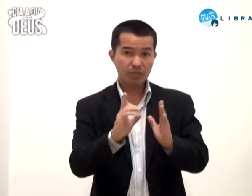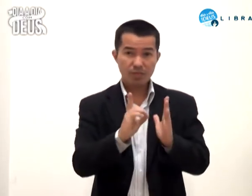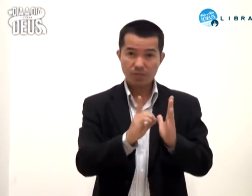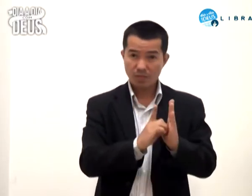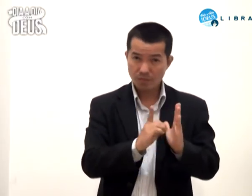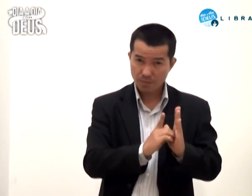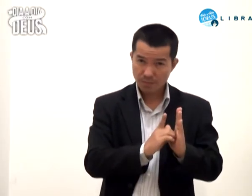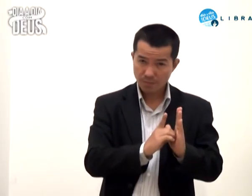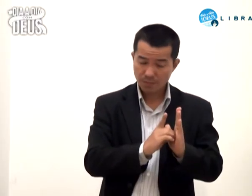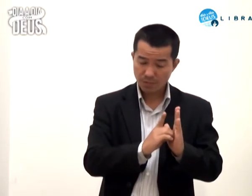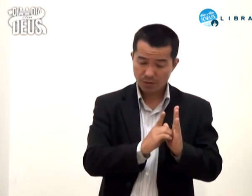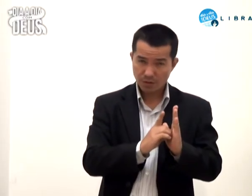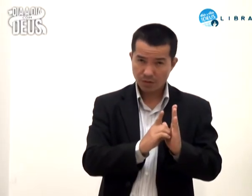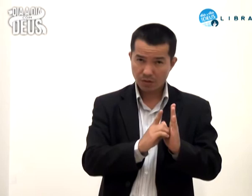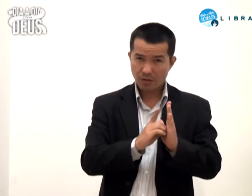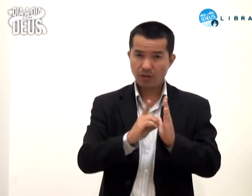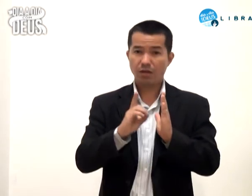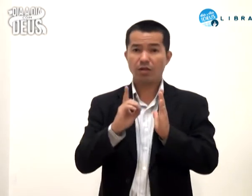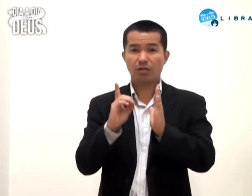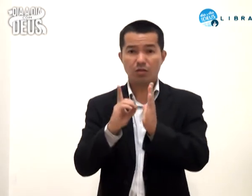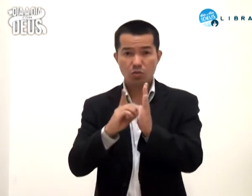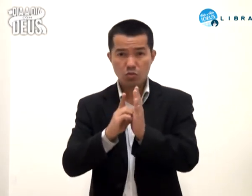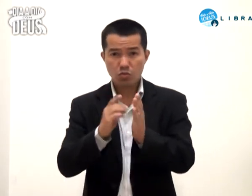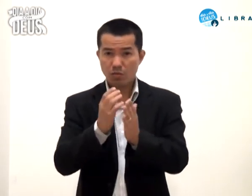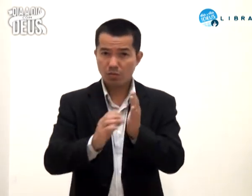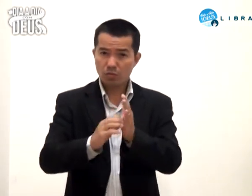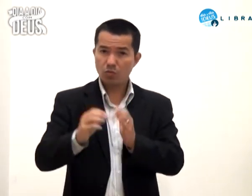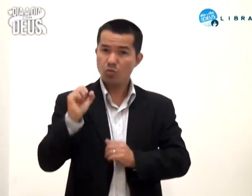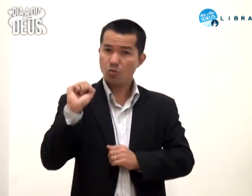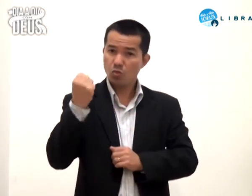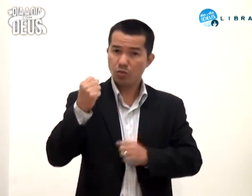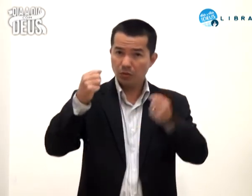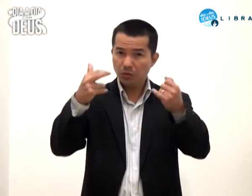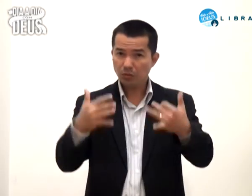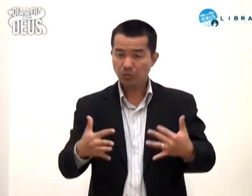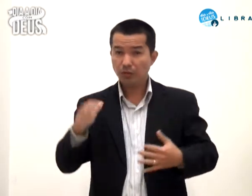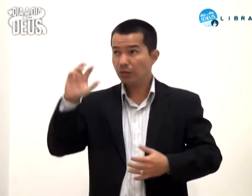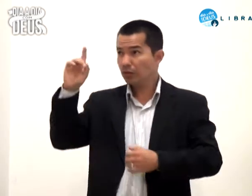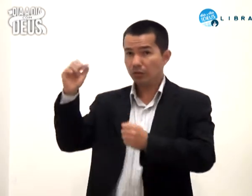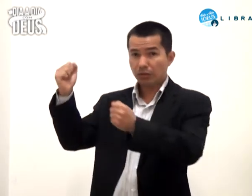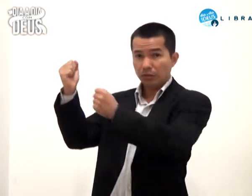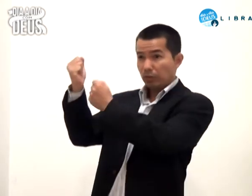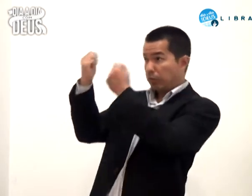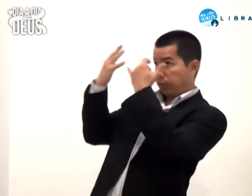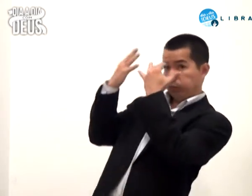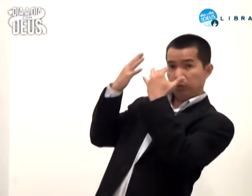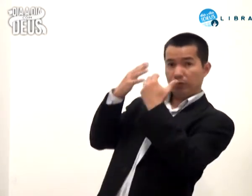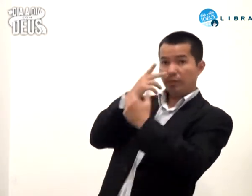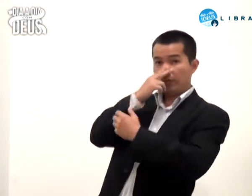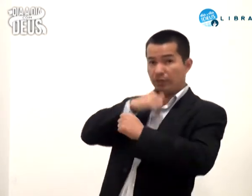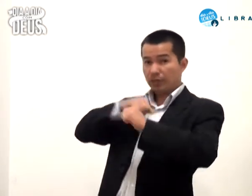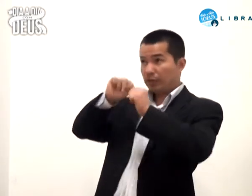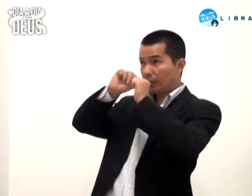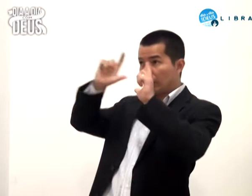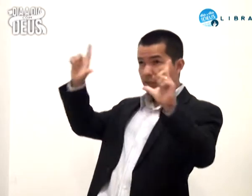Deuteronômio capítulo 8, onde o Senhor vai falar de uma maneira muito clara: olha, vocês estão aqui na terra do deserto e não tem